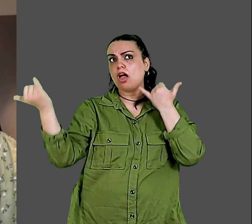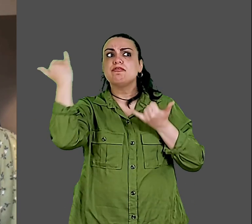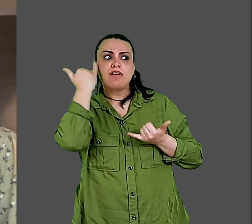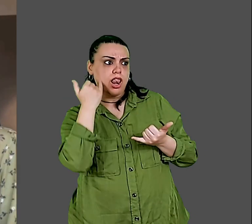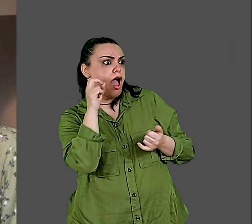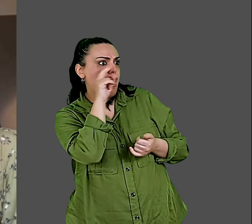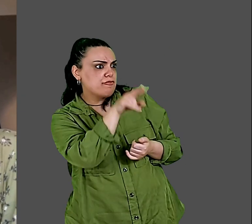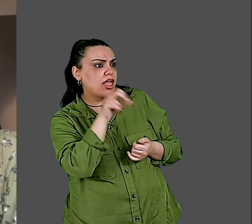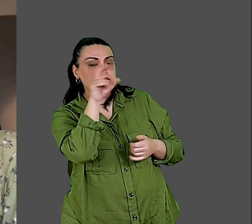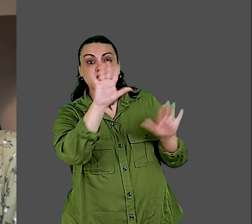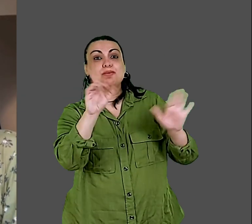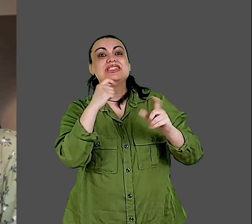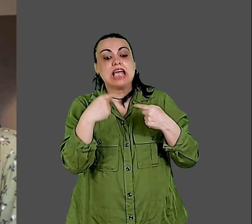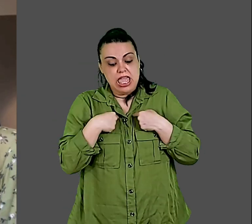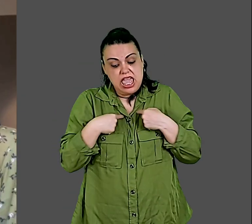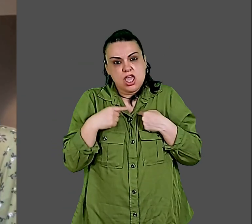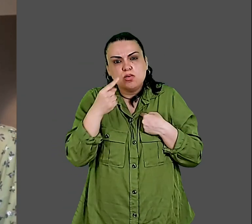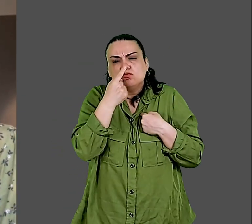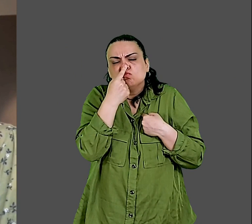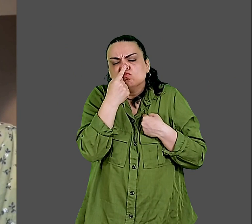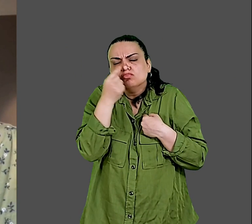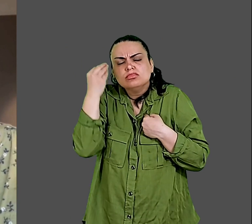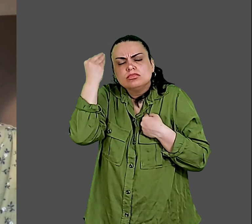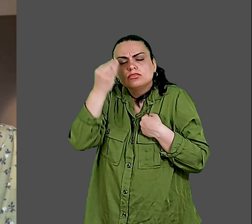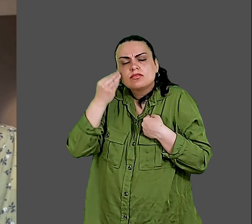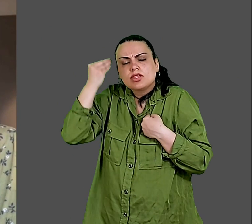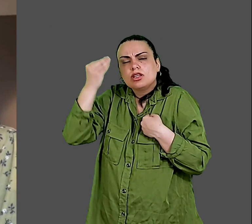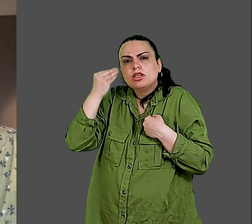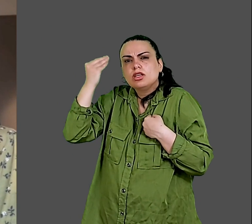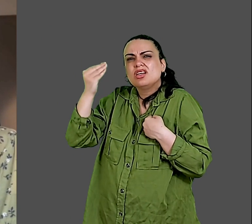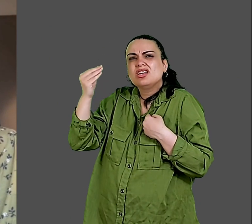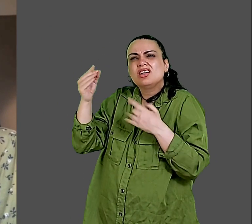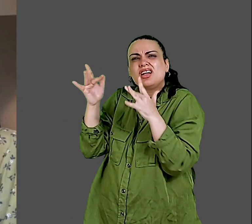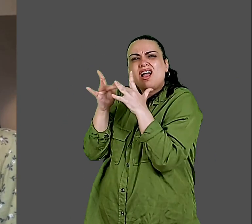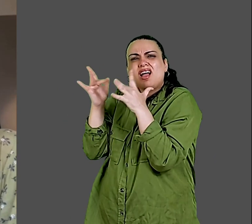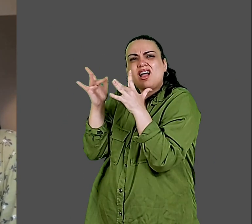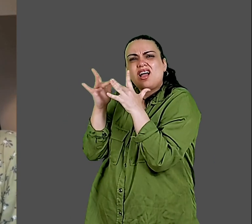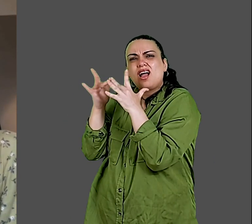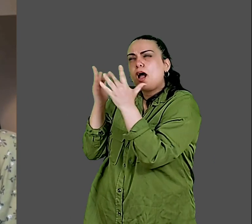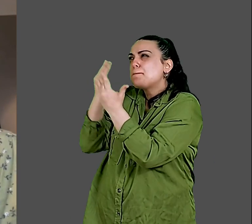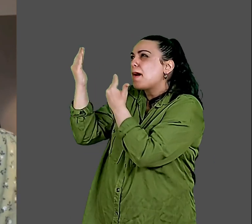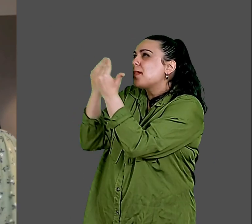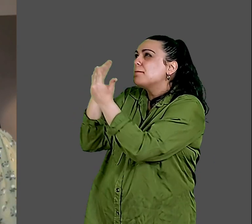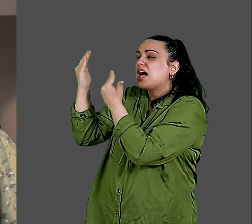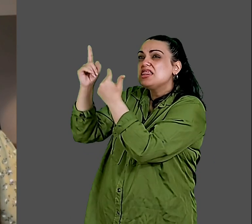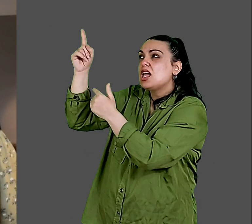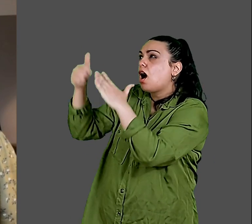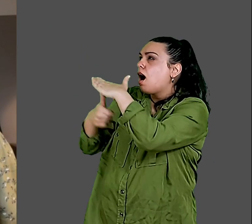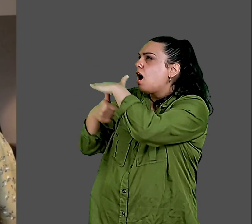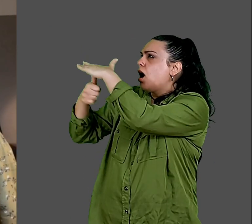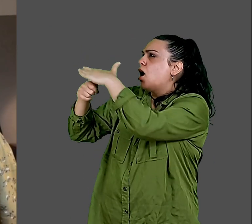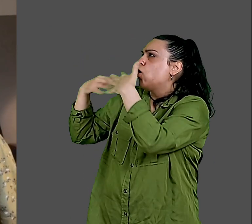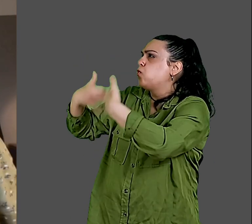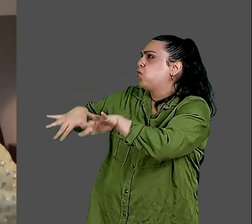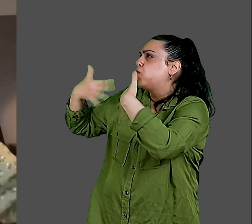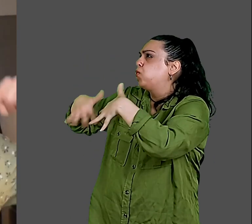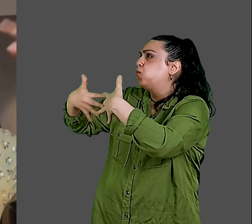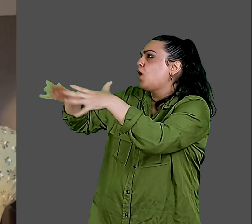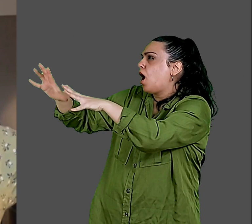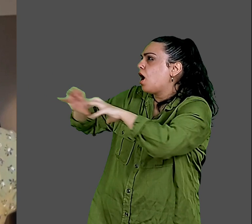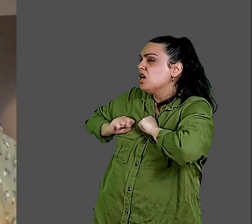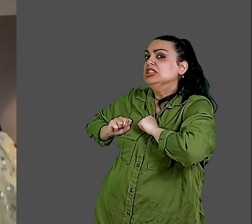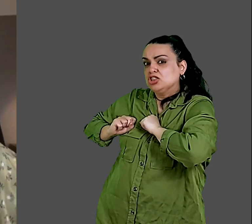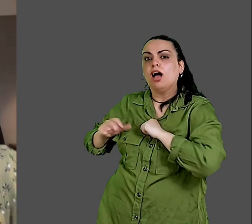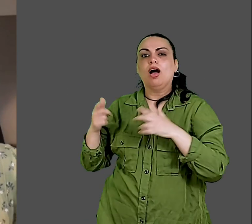É por isso que você precisa reconhecer a autoridade de Deus direta sobre a sua vida antes de manifestar a autoridade de Deus na sua